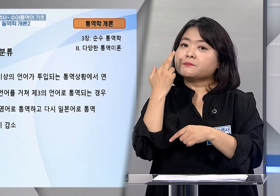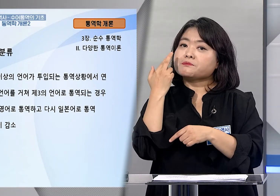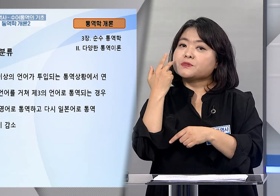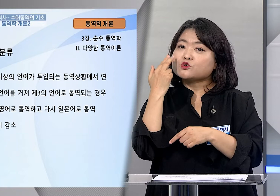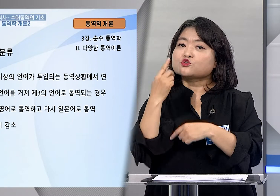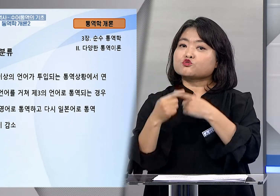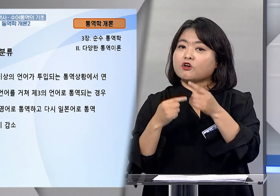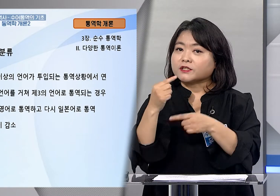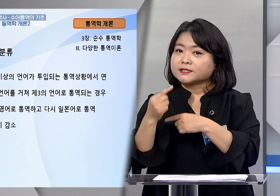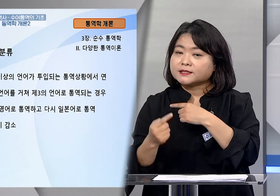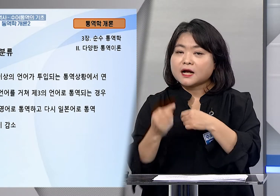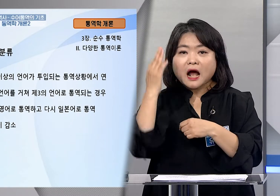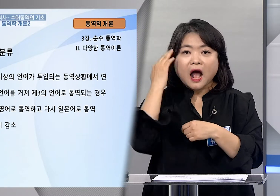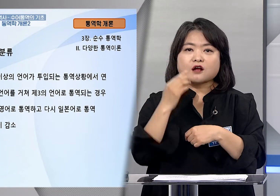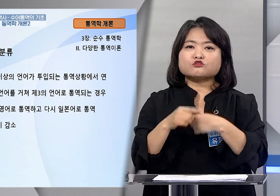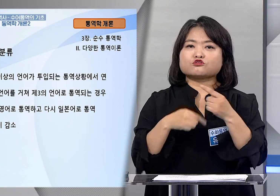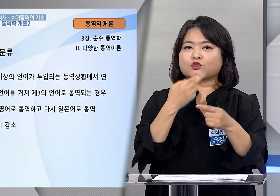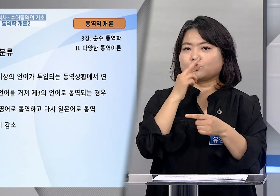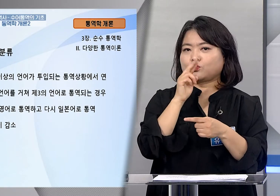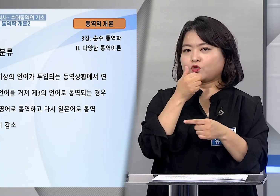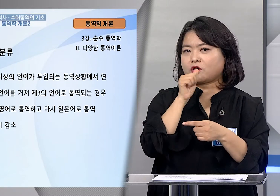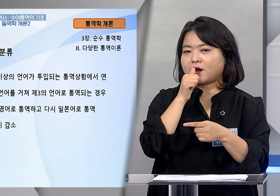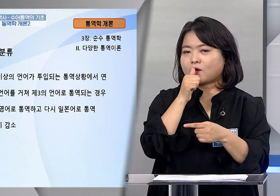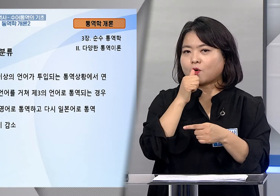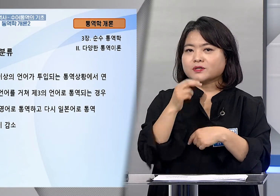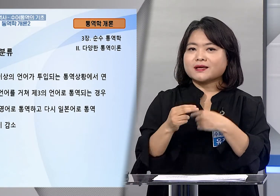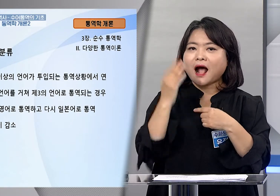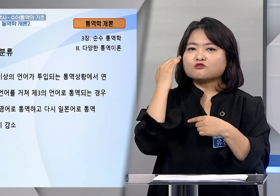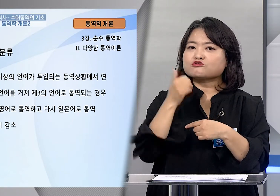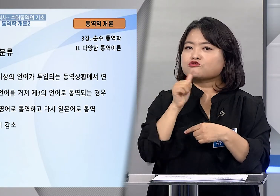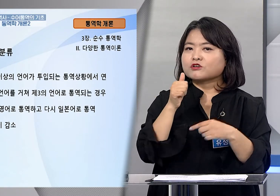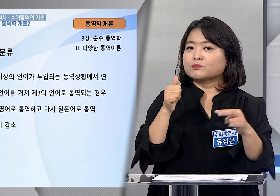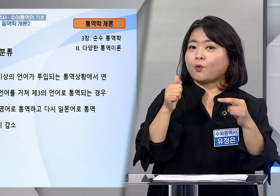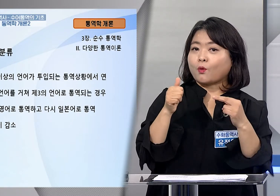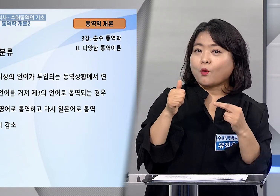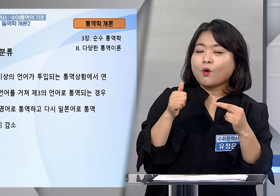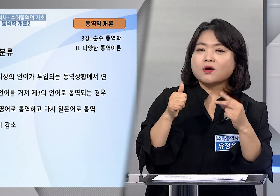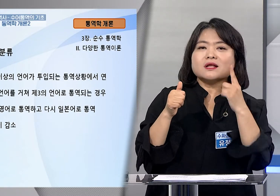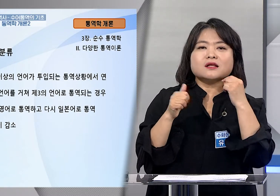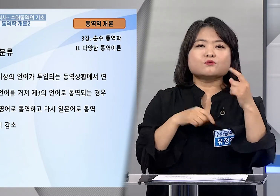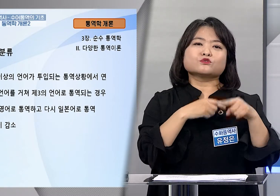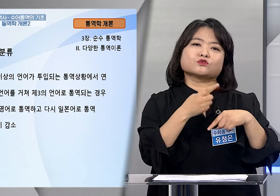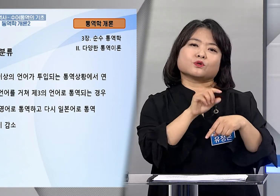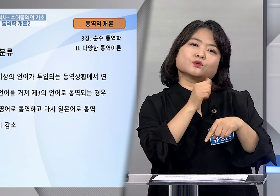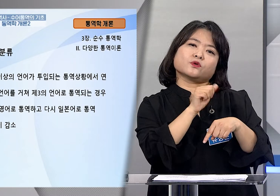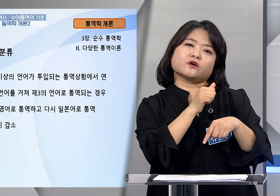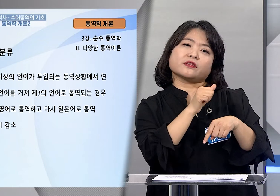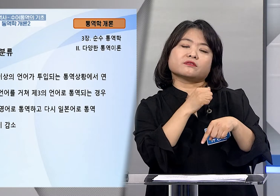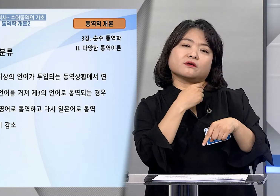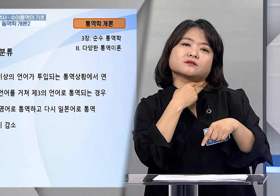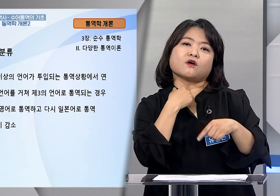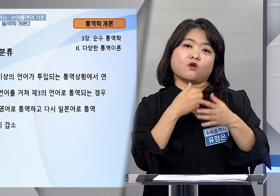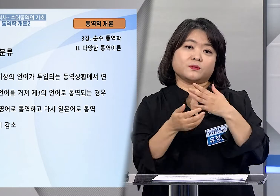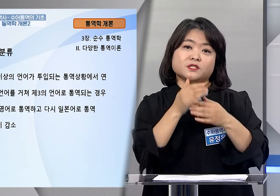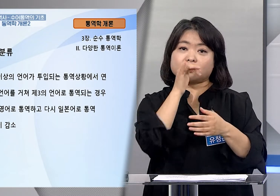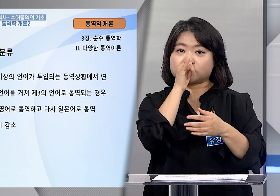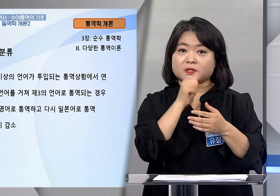미국 수어를 한국 수화로 통역을 하고 이 한국 수어를 보고 일본 수어로 통역했던 경험이 있었습니다.